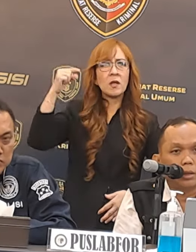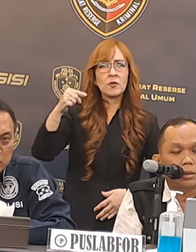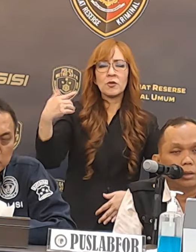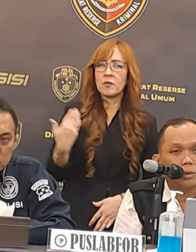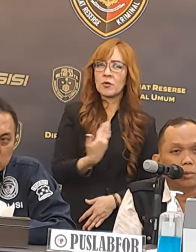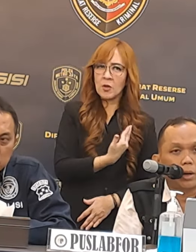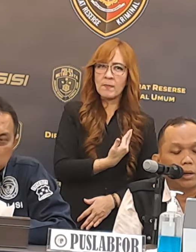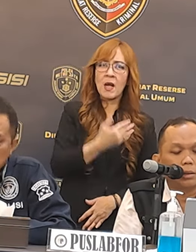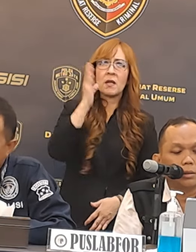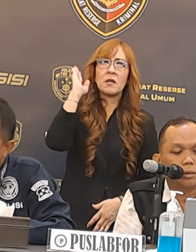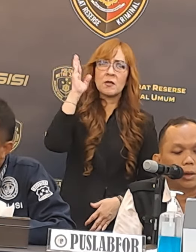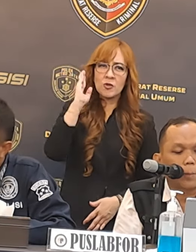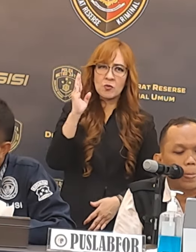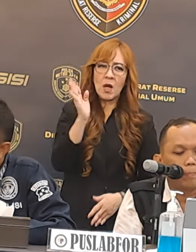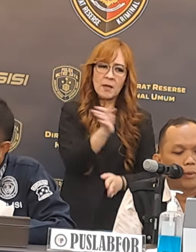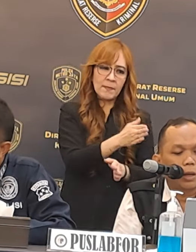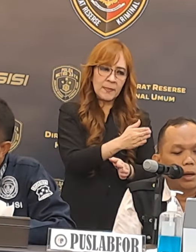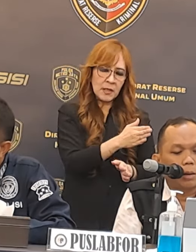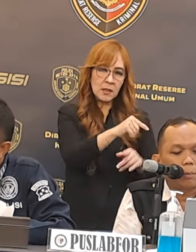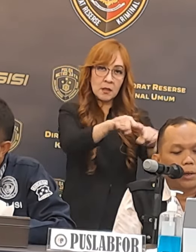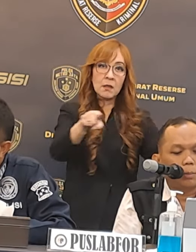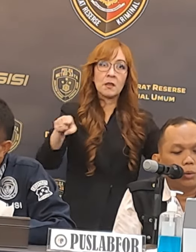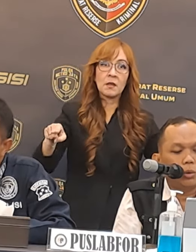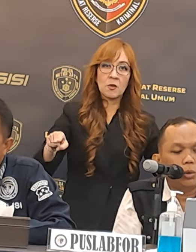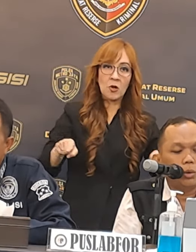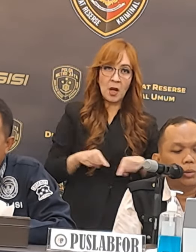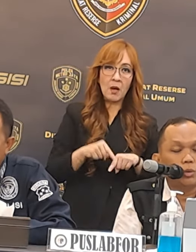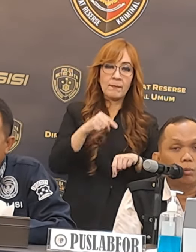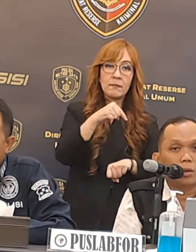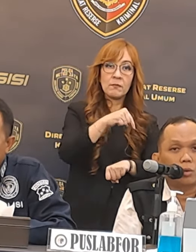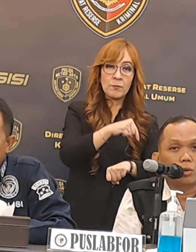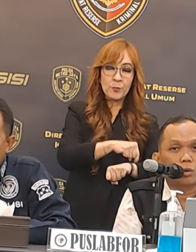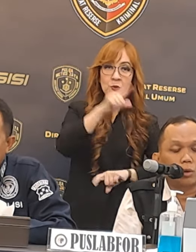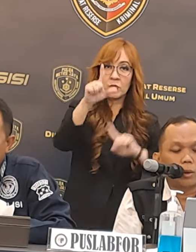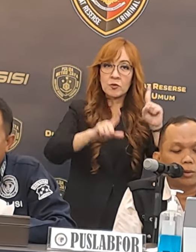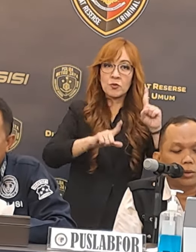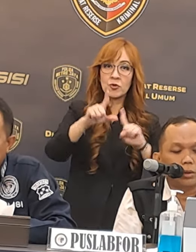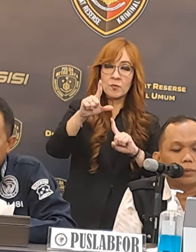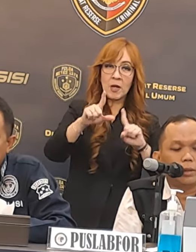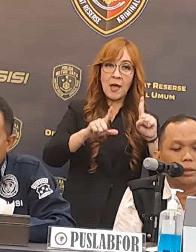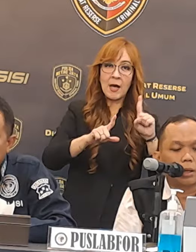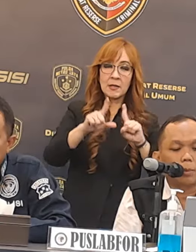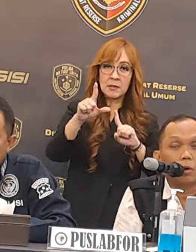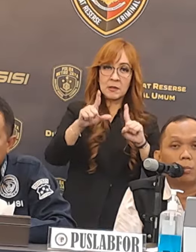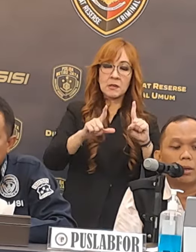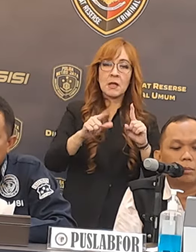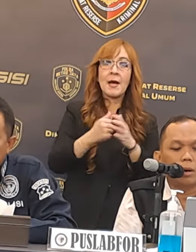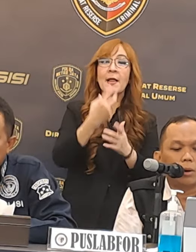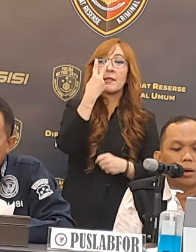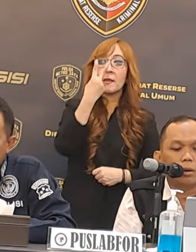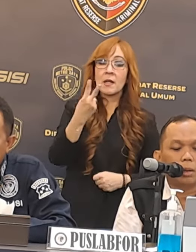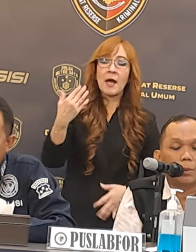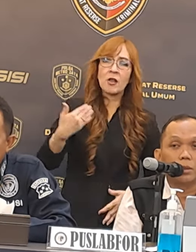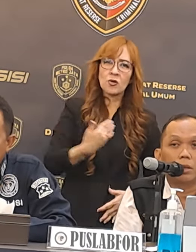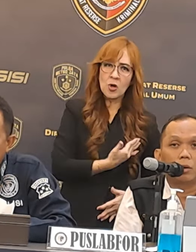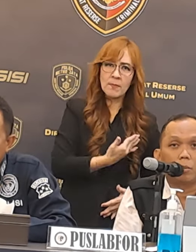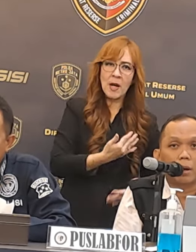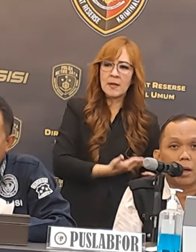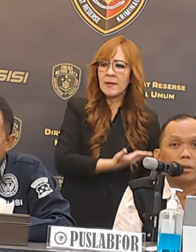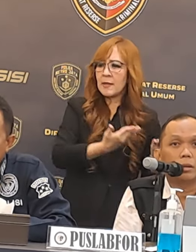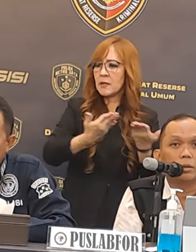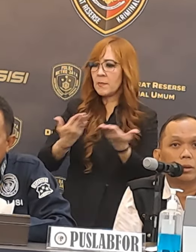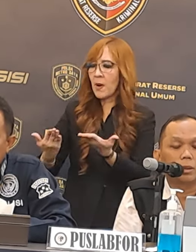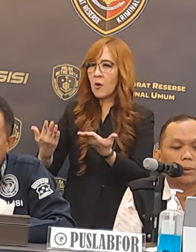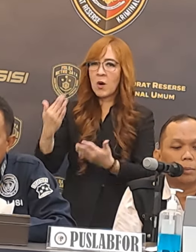di mana dia sudah berada di sisi kolam. Pada pukul 17.00 waktu CCTV tampak korban dibawa oleh penjaga